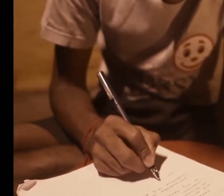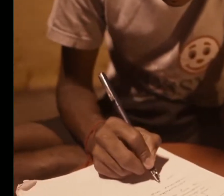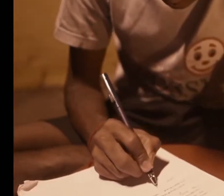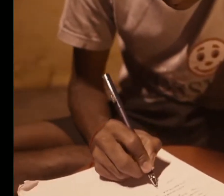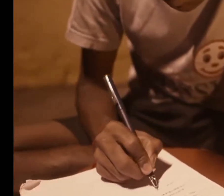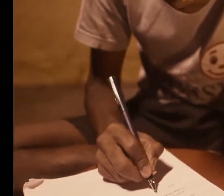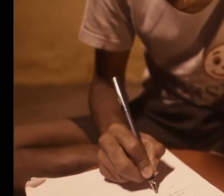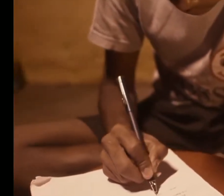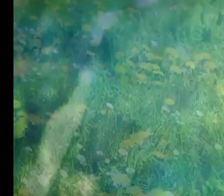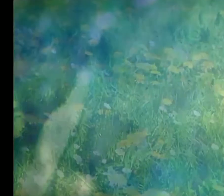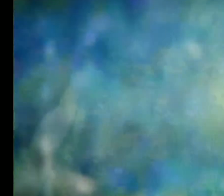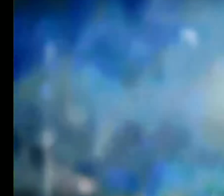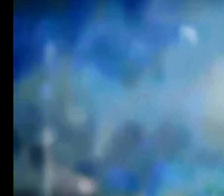आलोकित करने